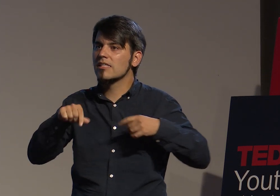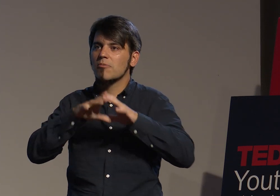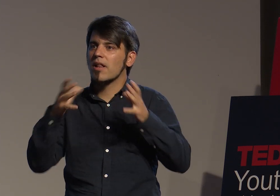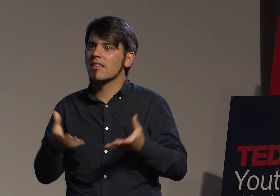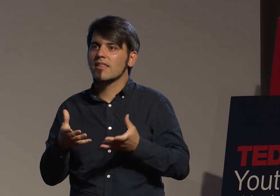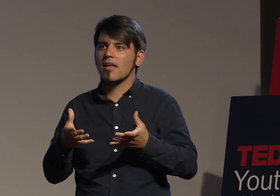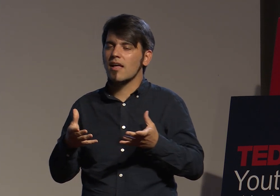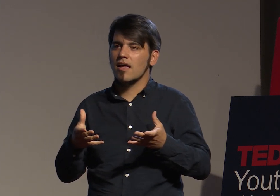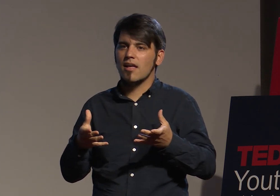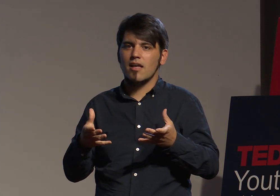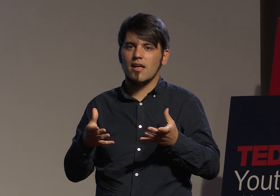пречи.